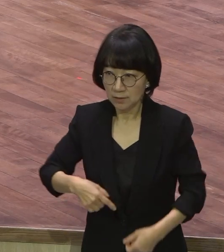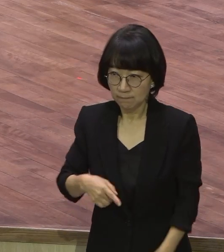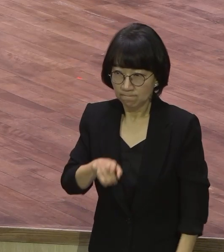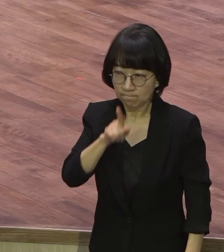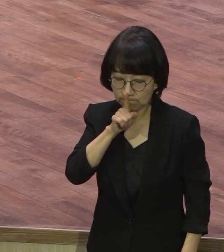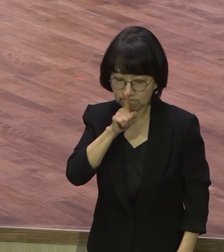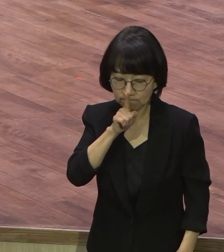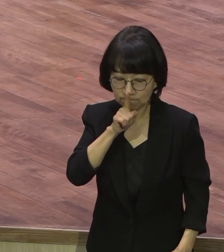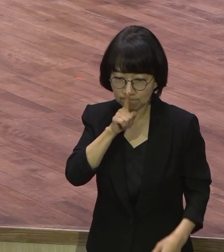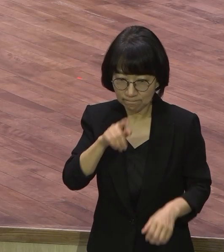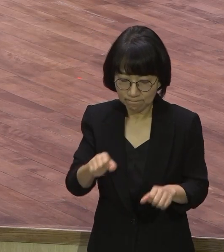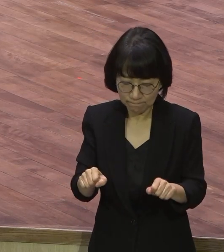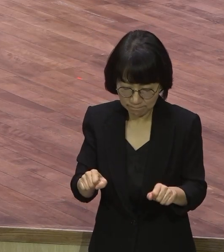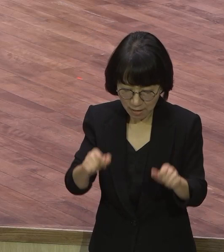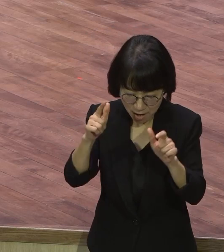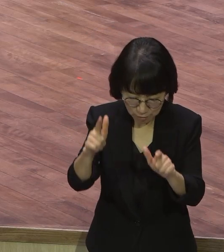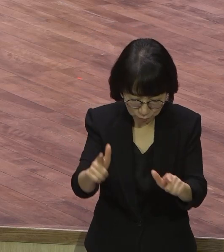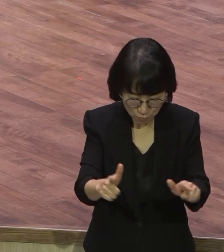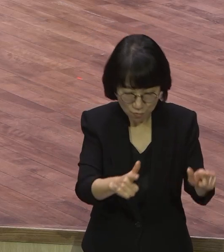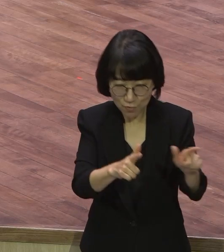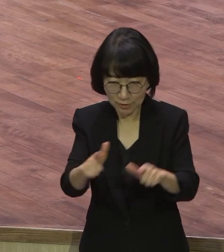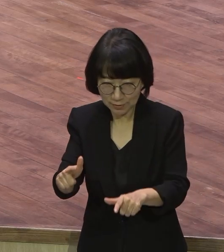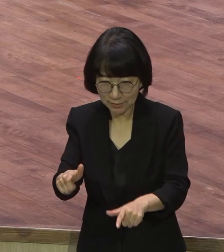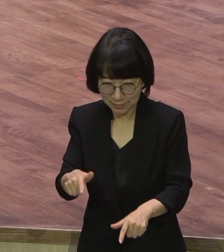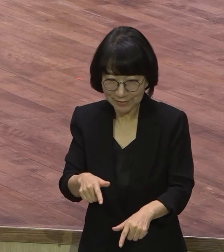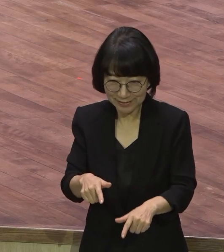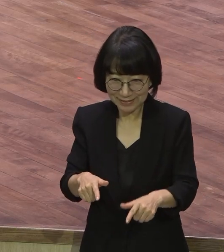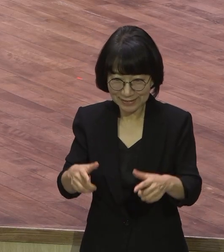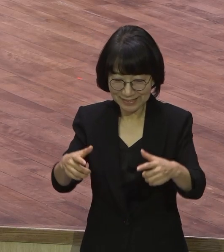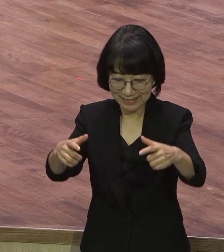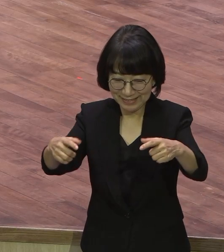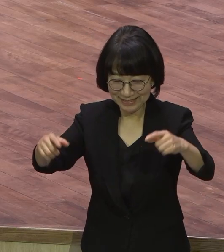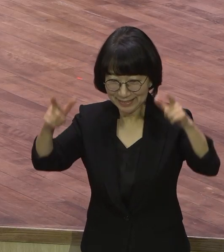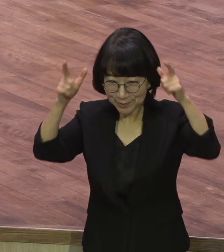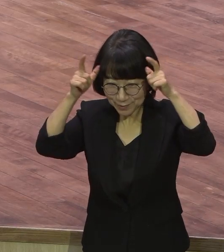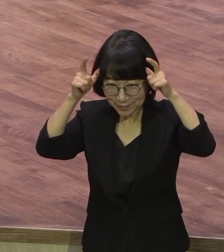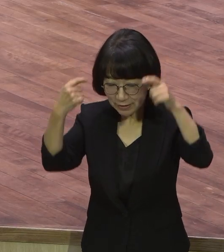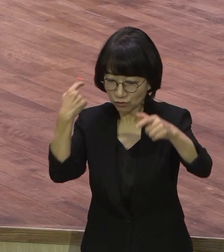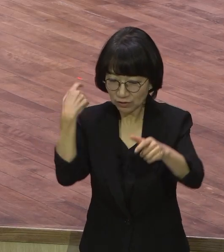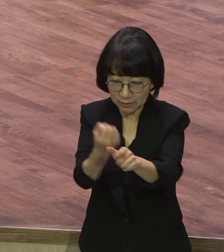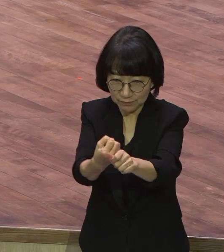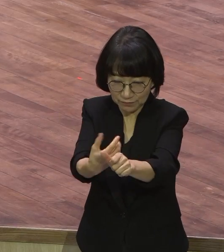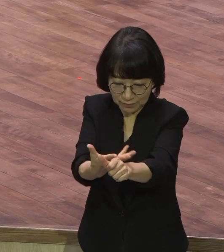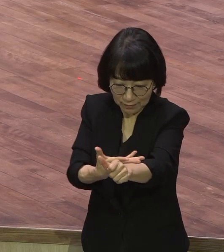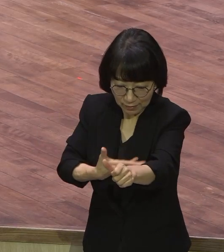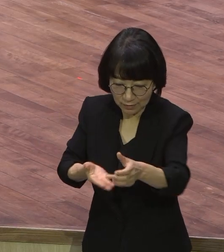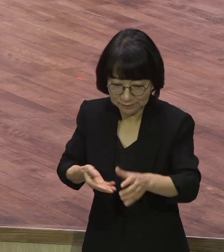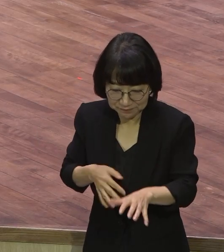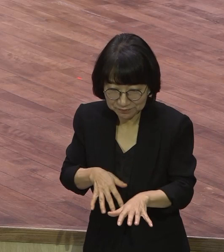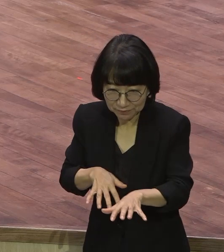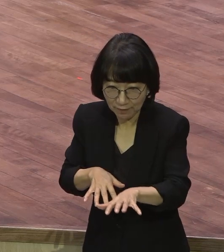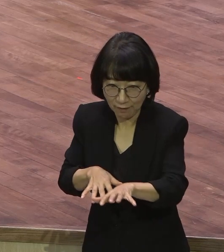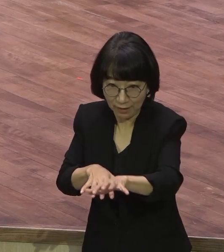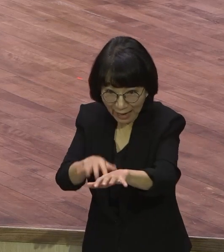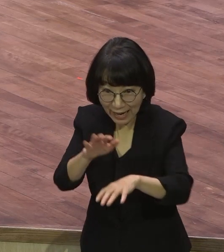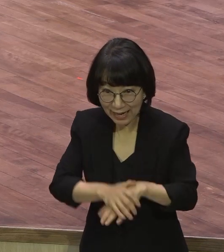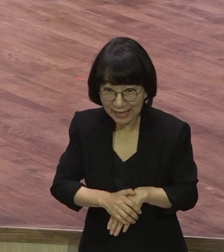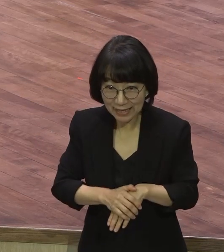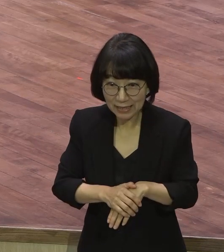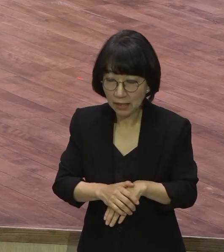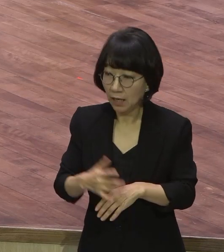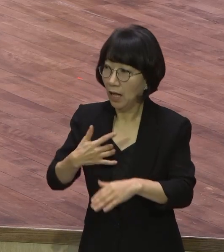하루종일 아침에 내가 납품 갔다 갔다 보았는데 올 때도 하고